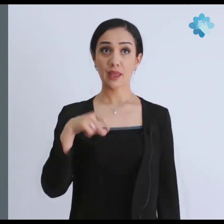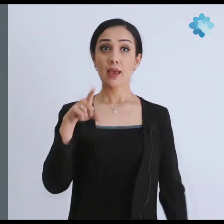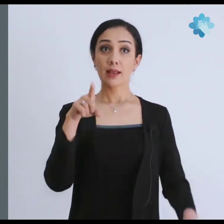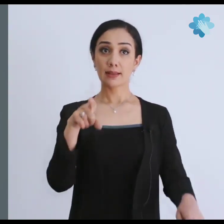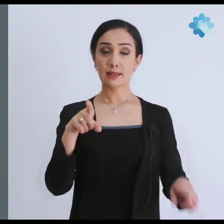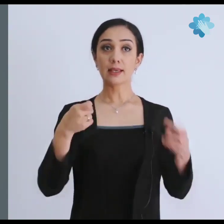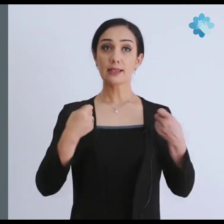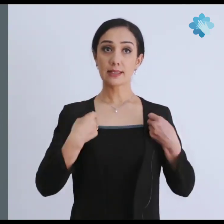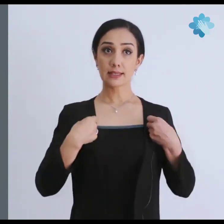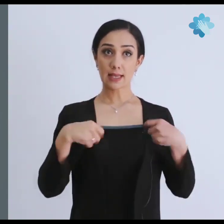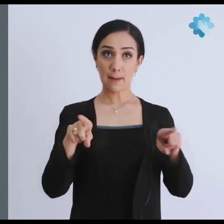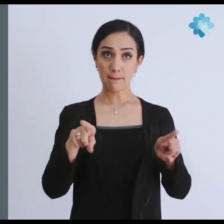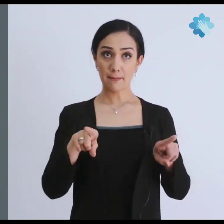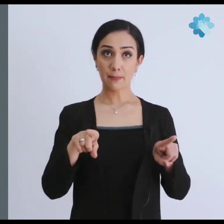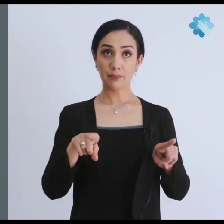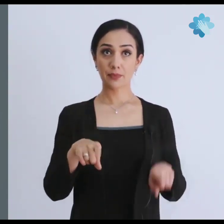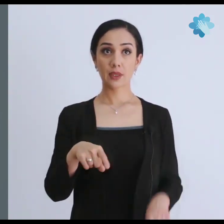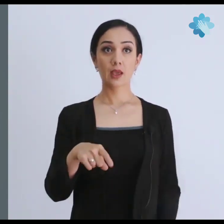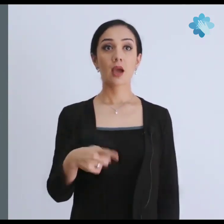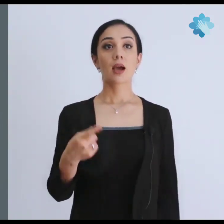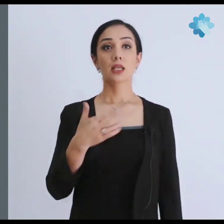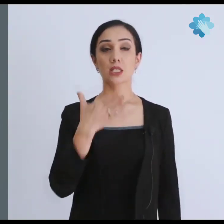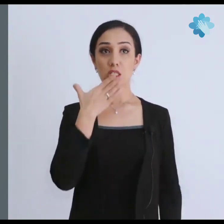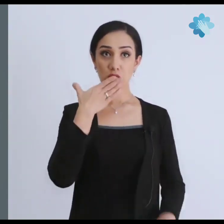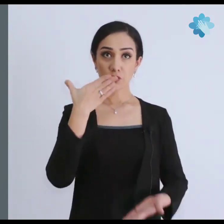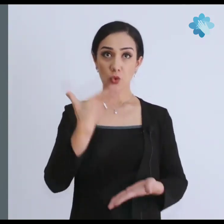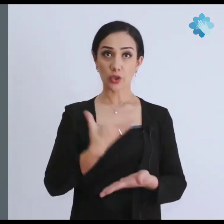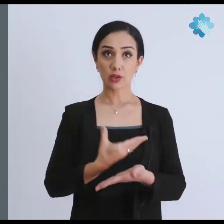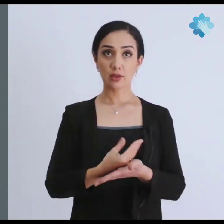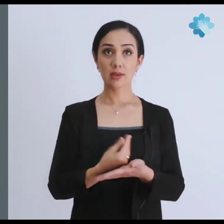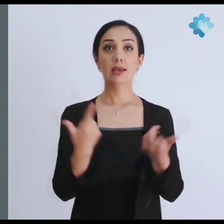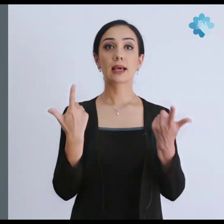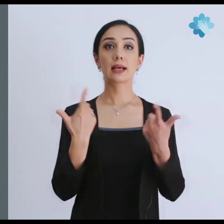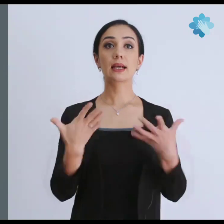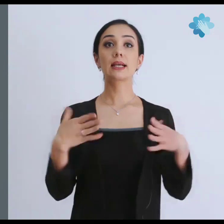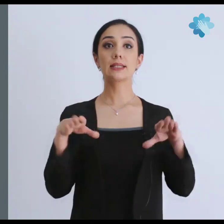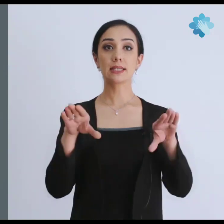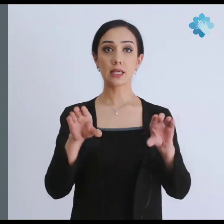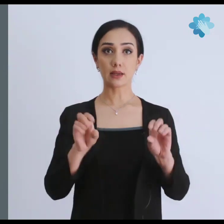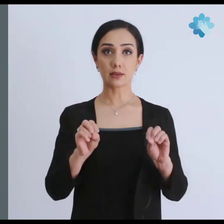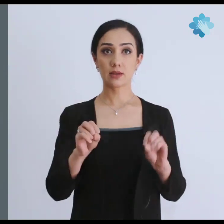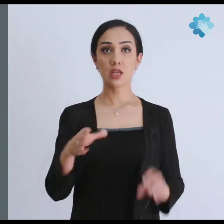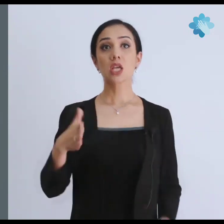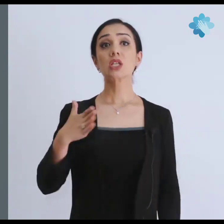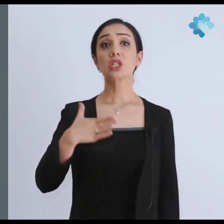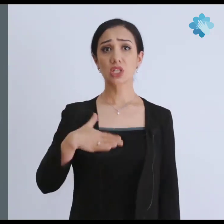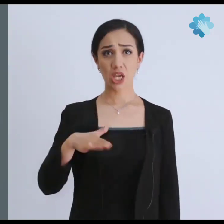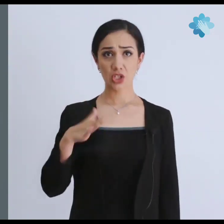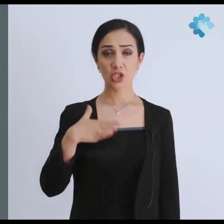Ты сам свой где зачем